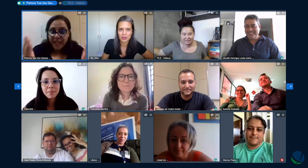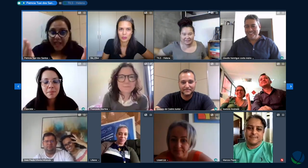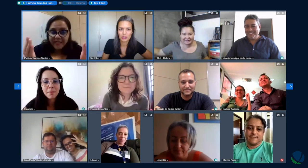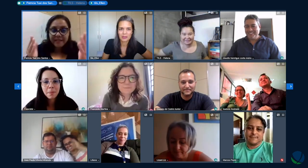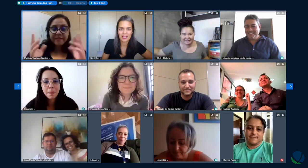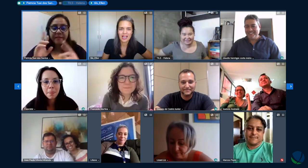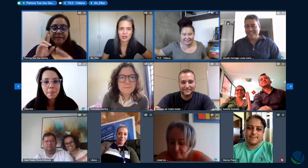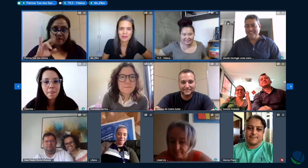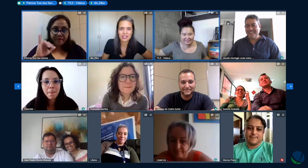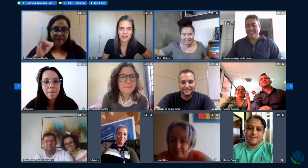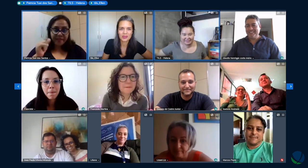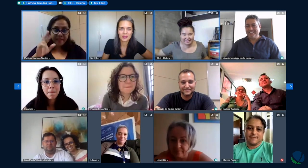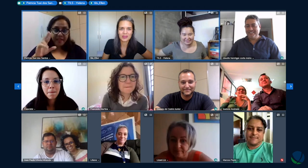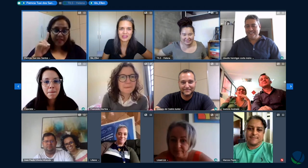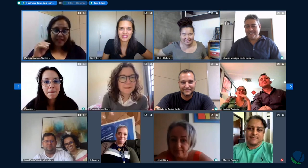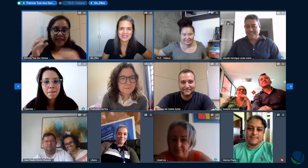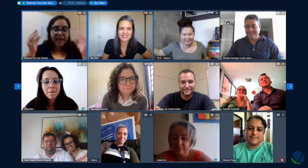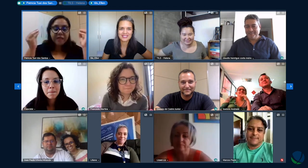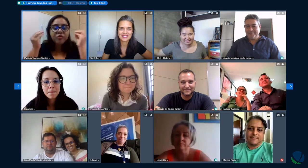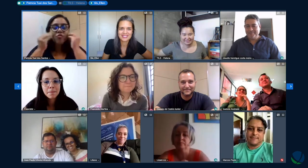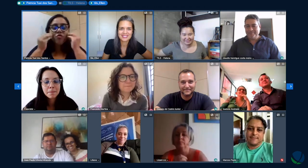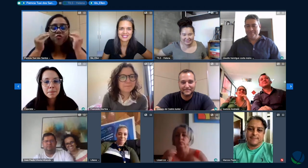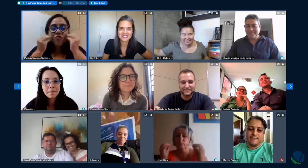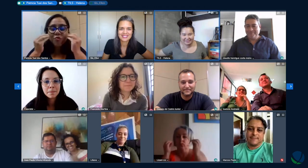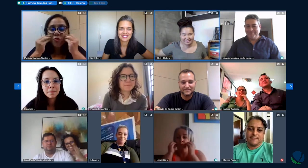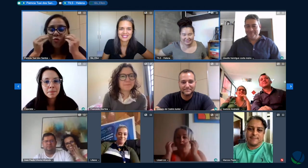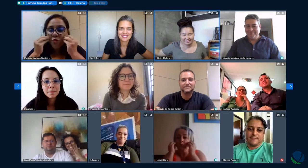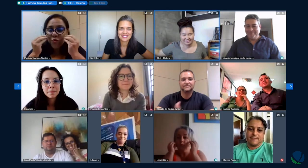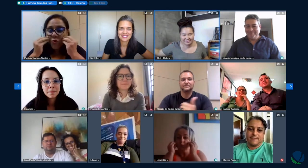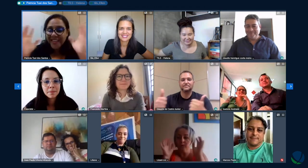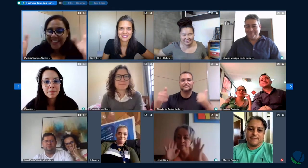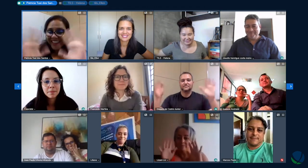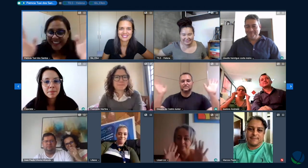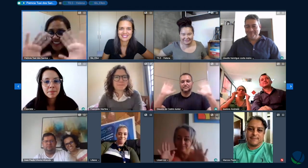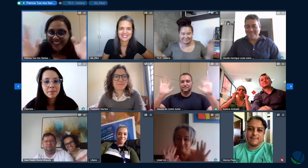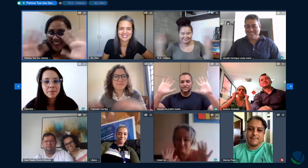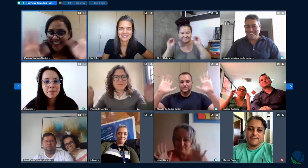Muito obrigada. Muito obrigada, um beijo a todos.